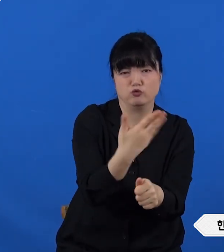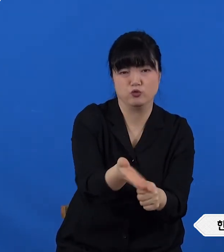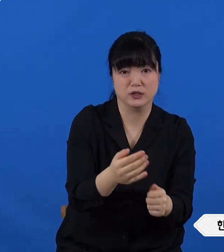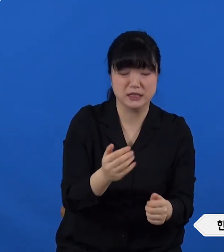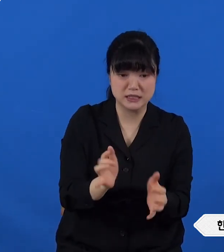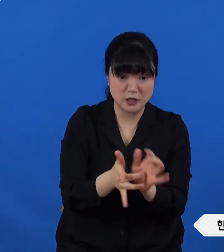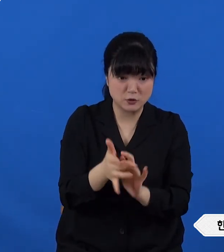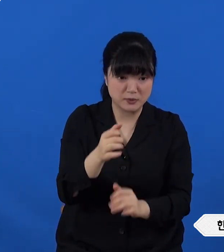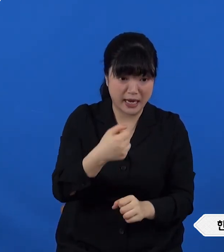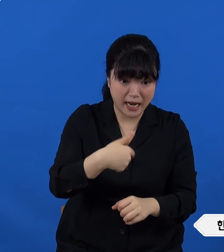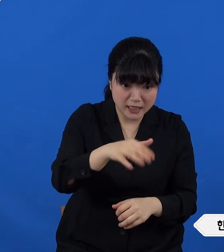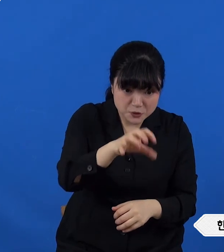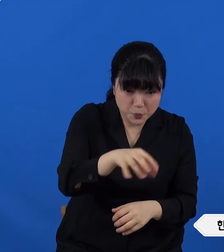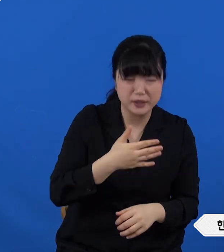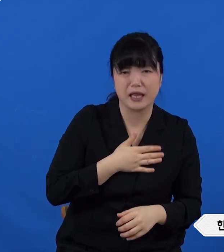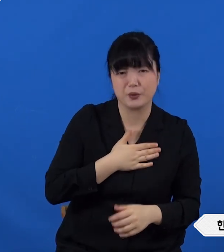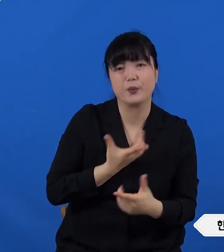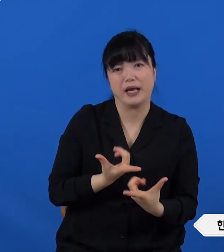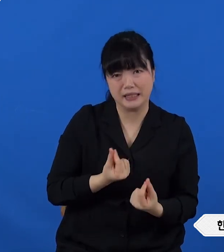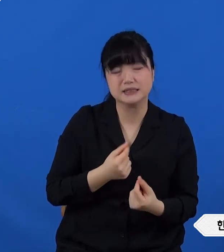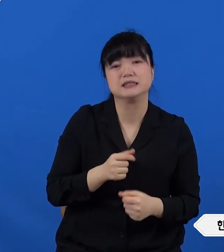나도 달려가는 것입니다.